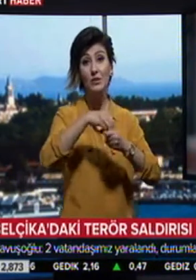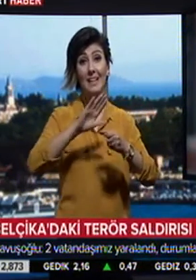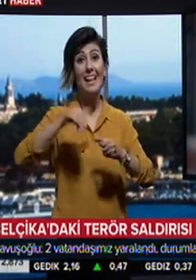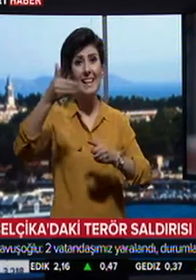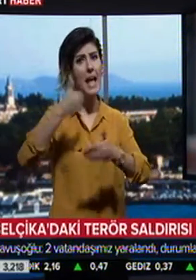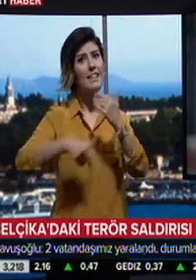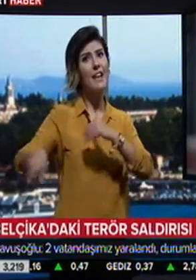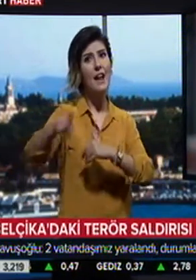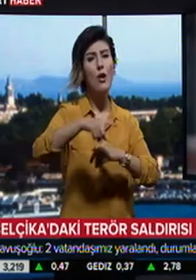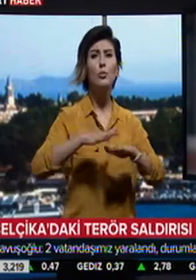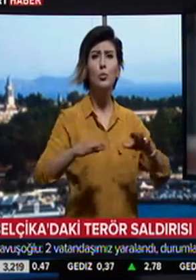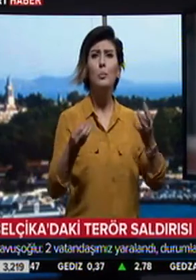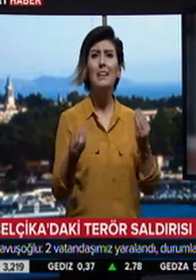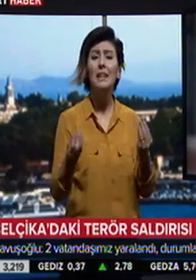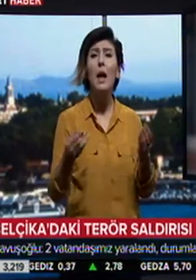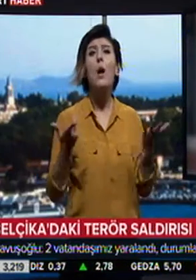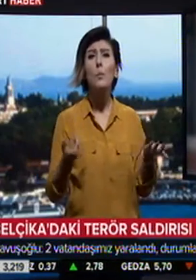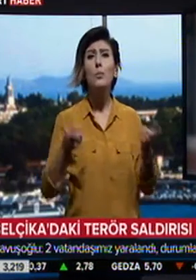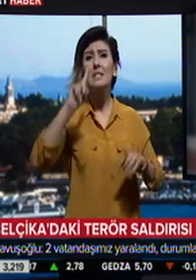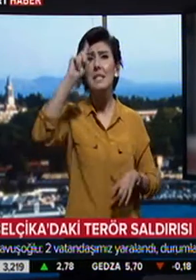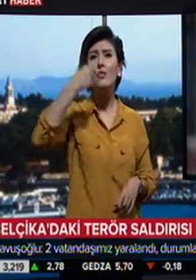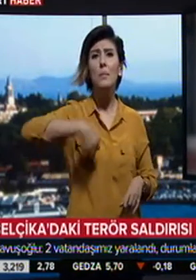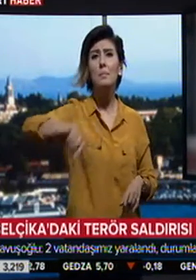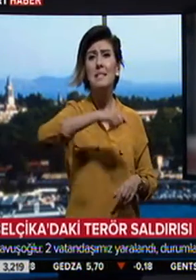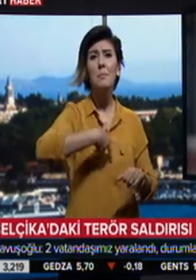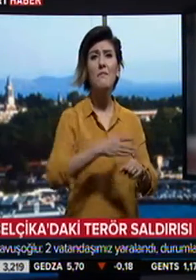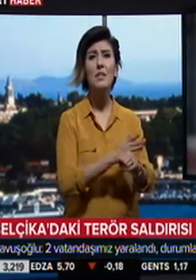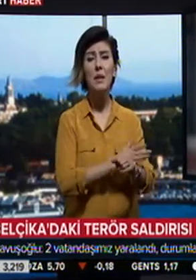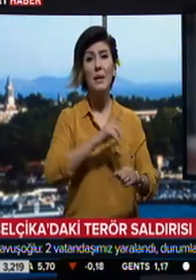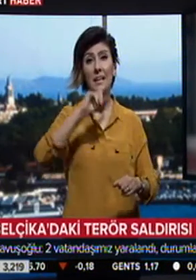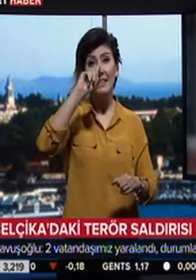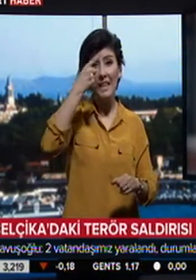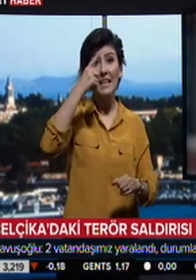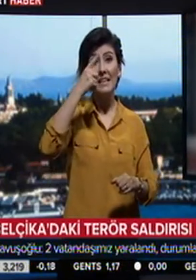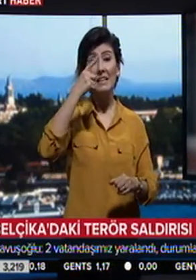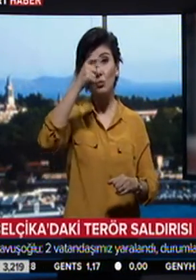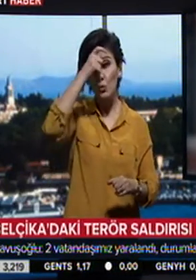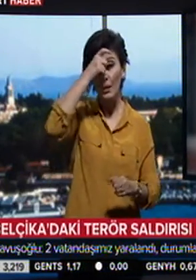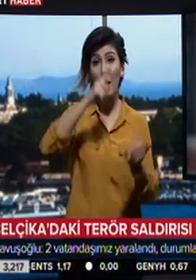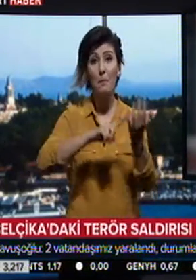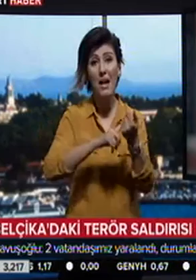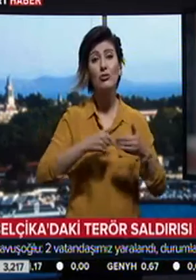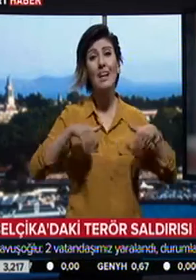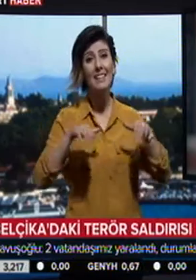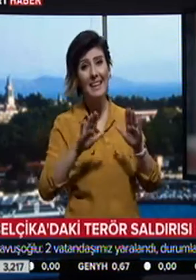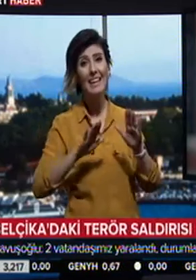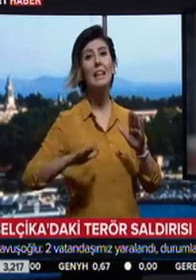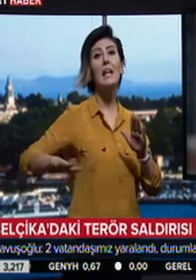da durumu iyi. Ama bu sadece bizim vatandaşlarımız, Türkiye, sadece Belçika değil, terör maalesef